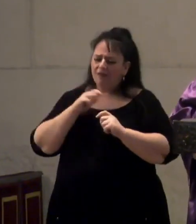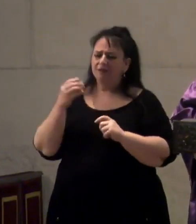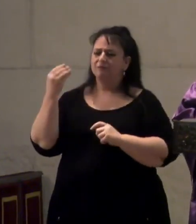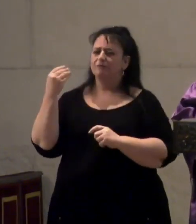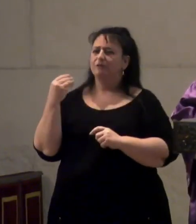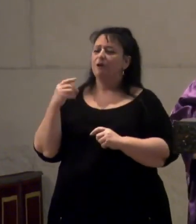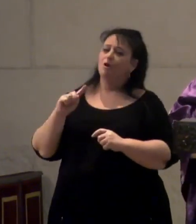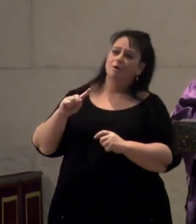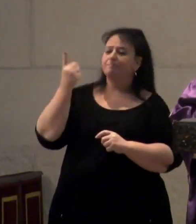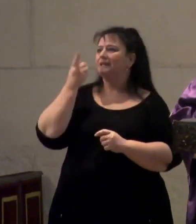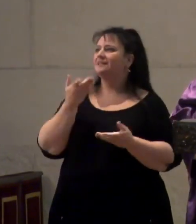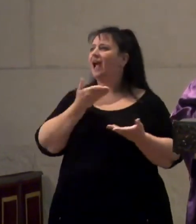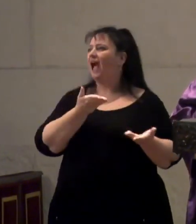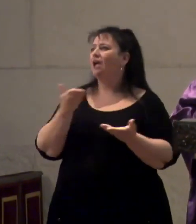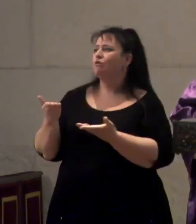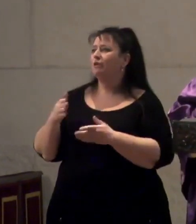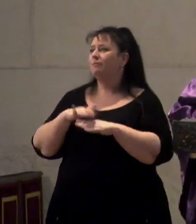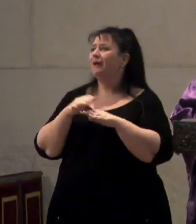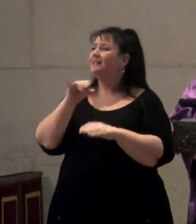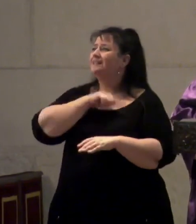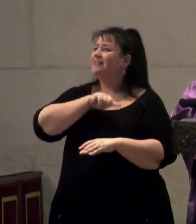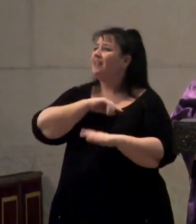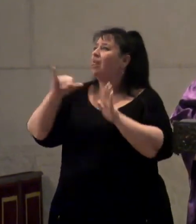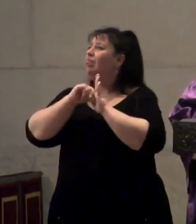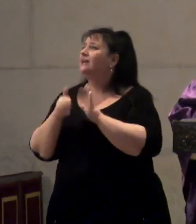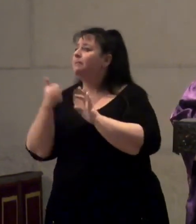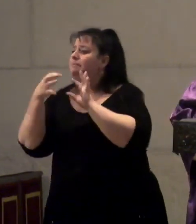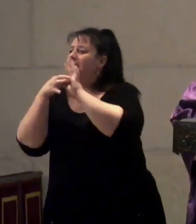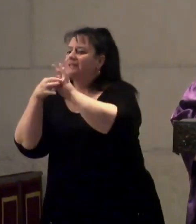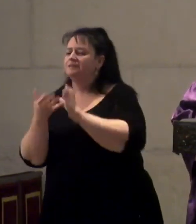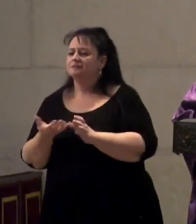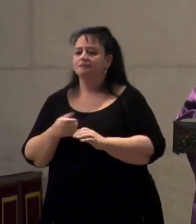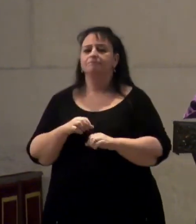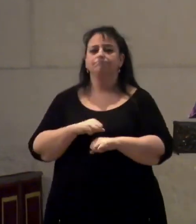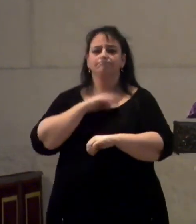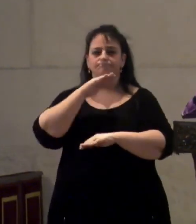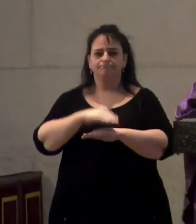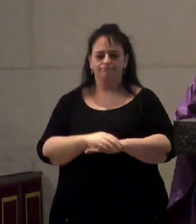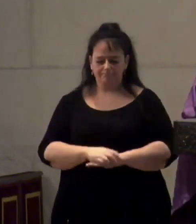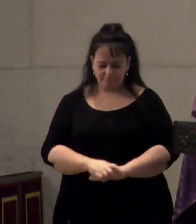que más nos ayude a acercarnos a ti en este momento. Así sea.